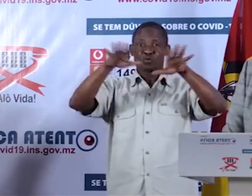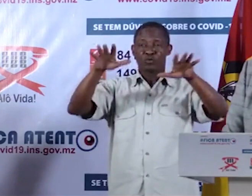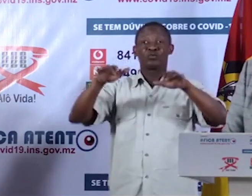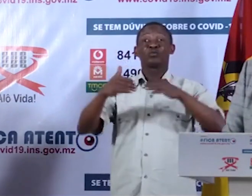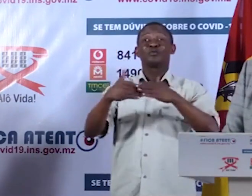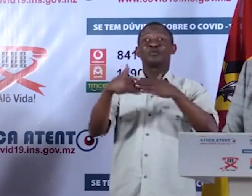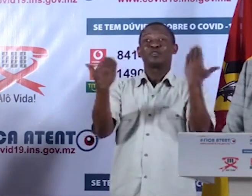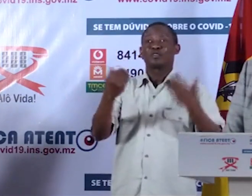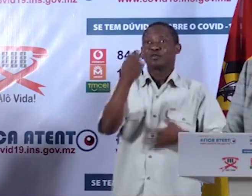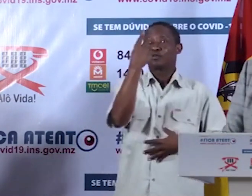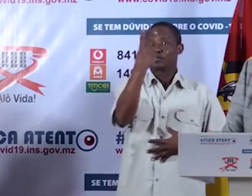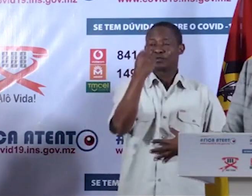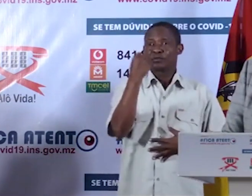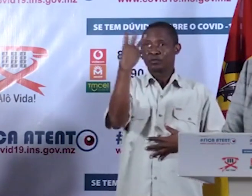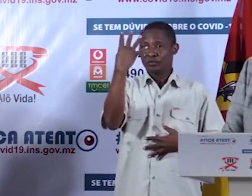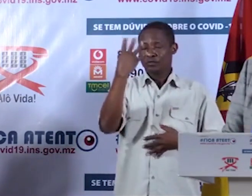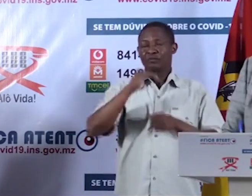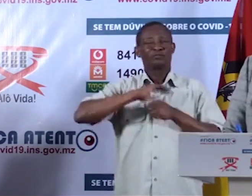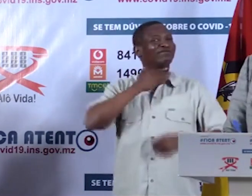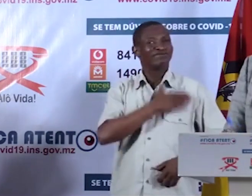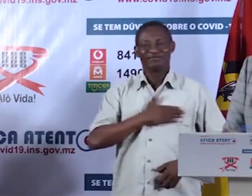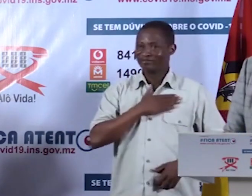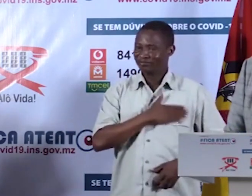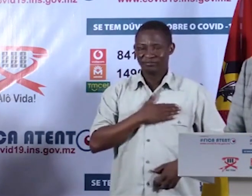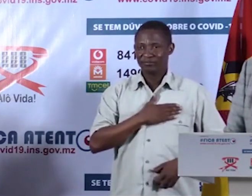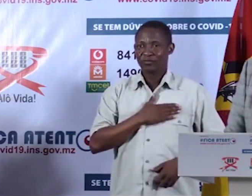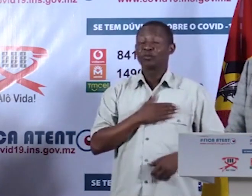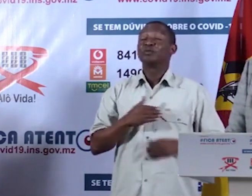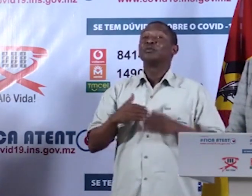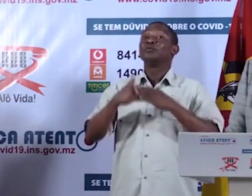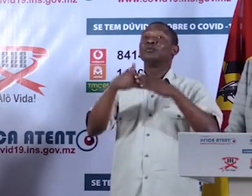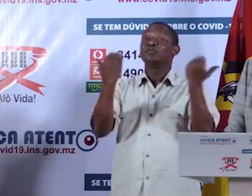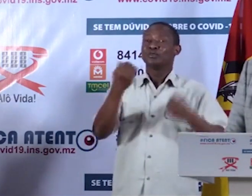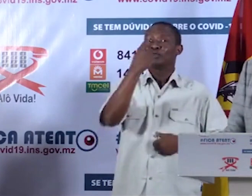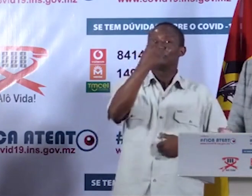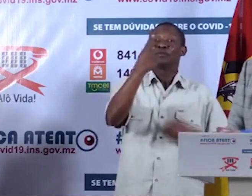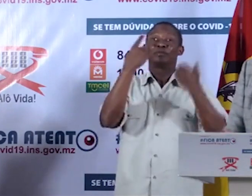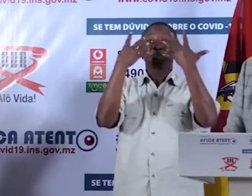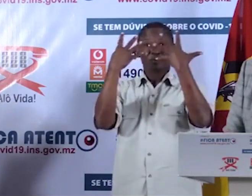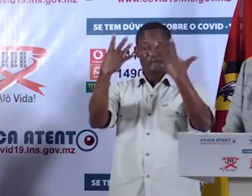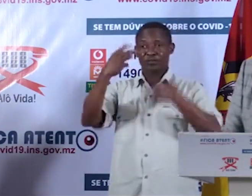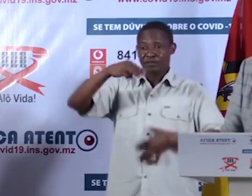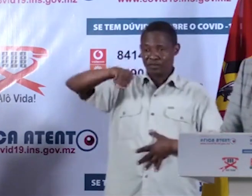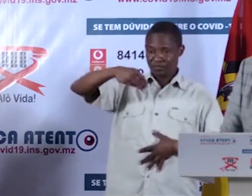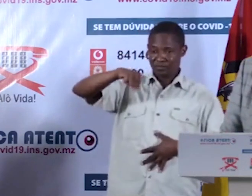24 de maio, até as 24 horas do dia 19 de maio de 2020,